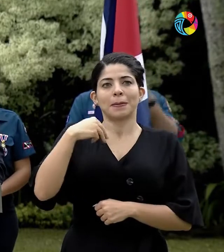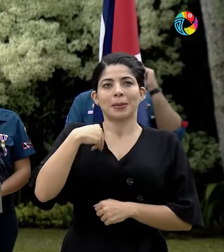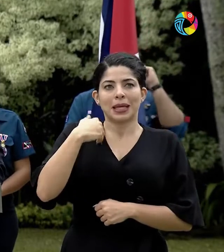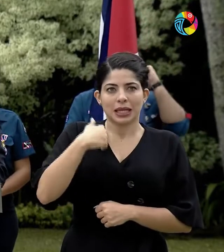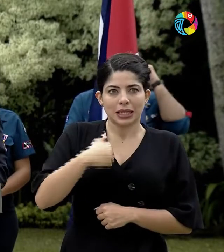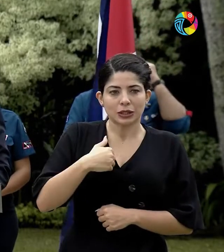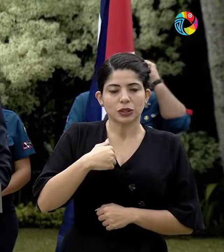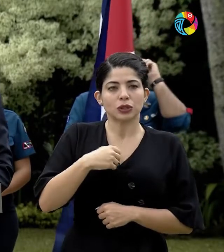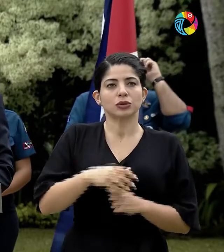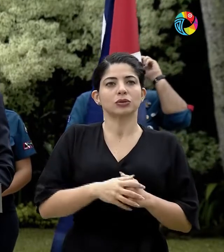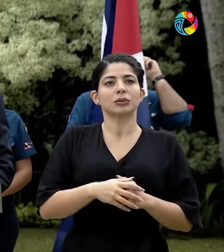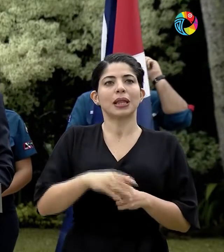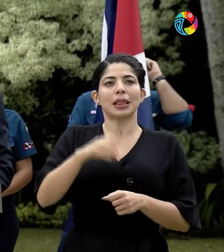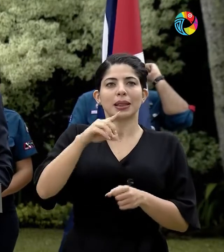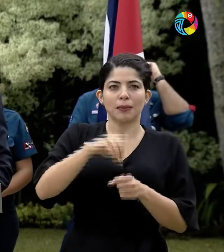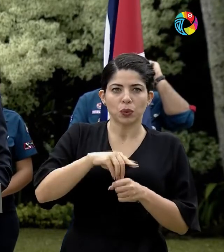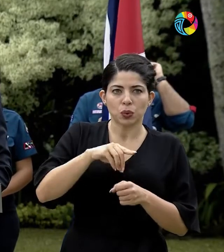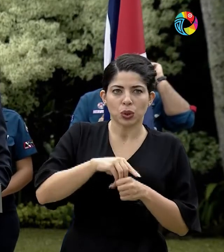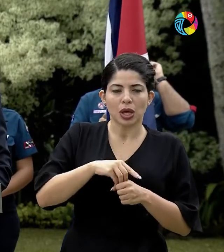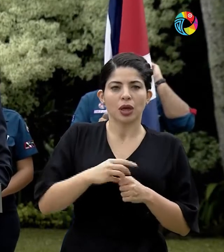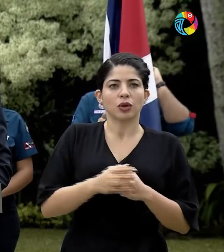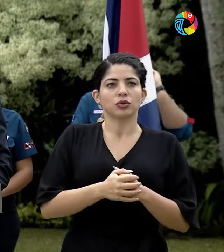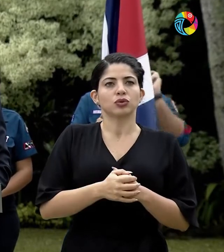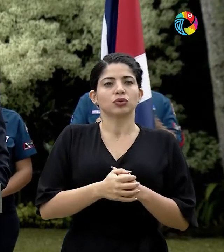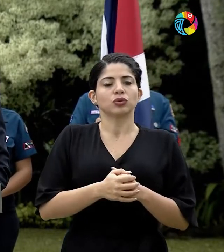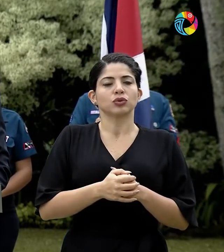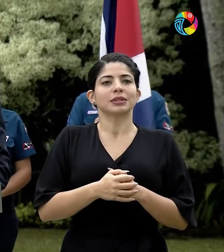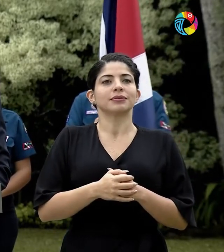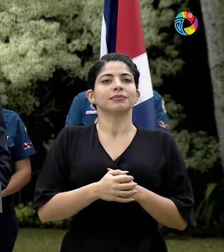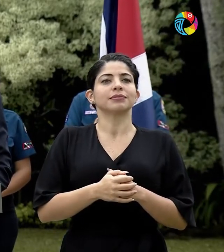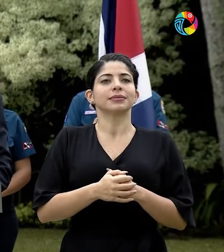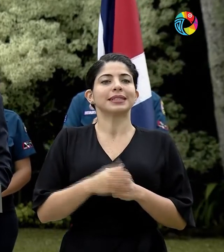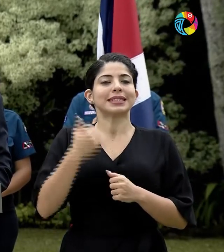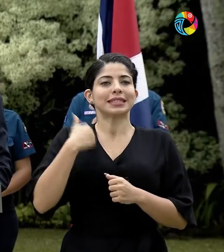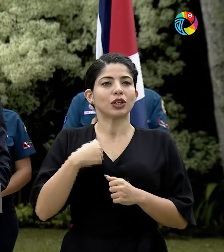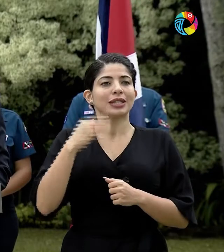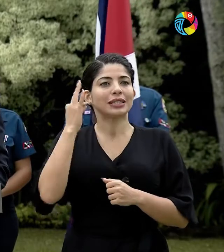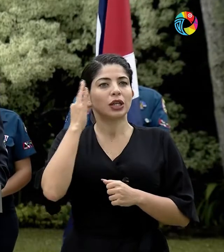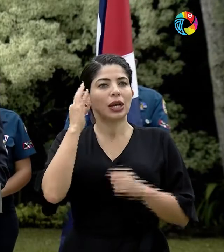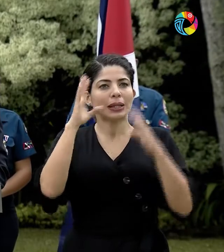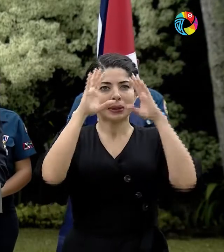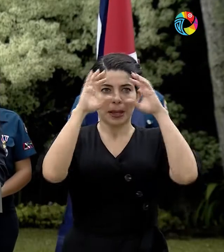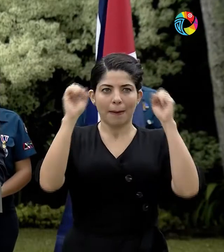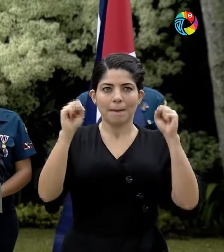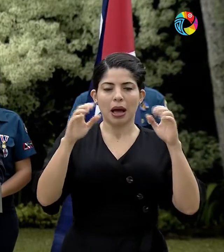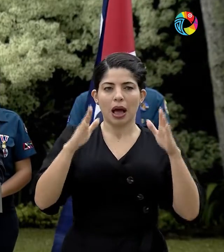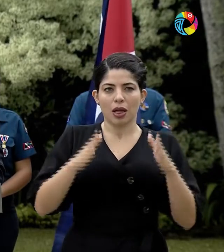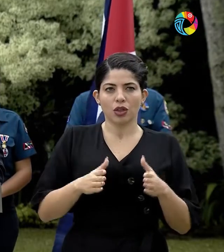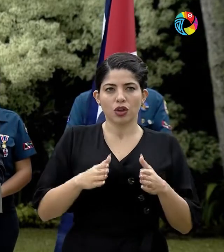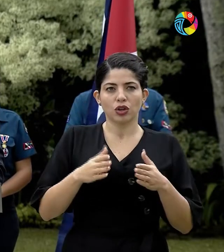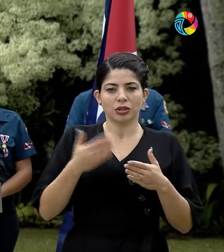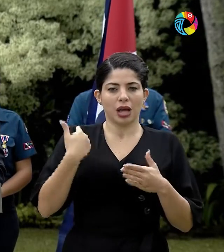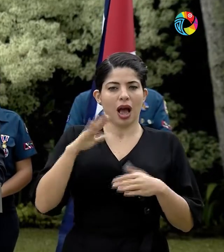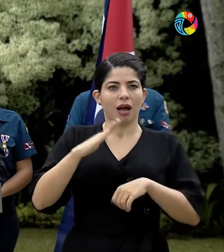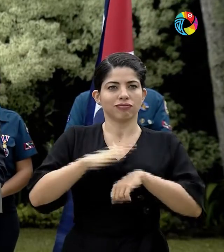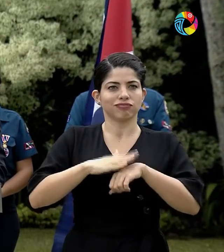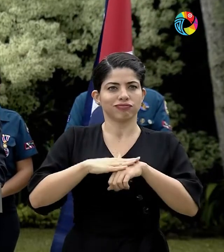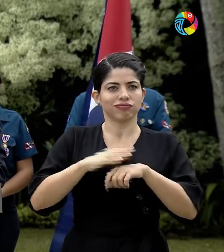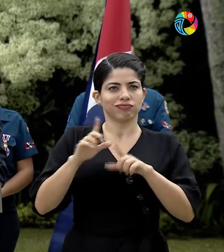y señores diputados, excelentísimos señoras y señores embajadores acreditados ante el gobierno de la